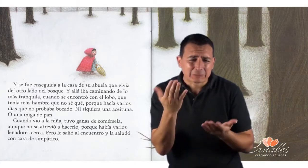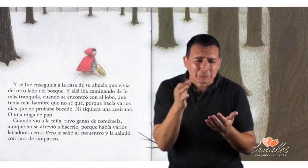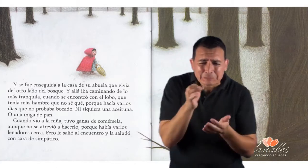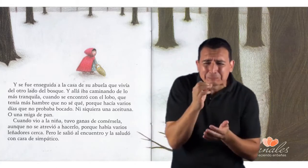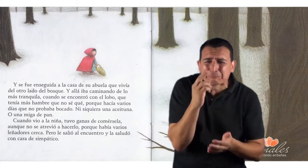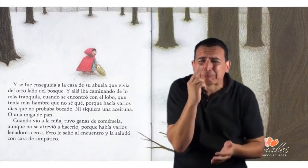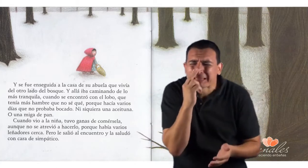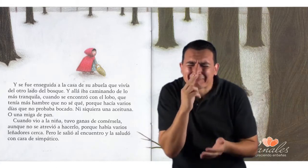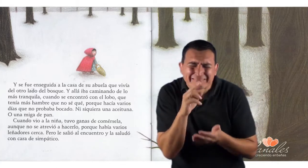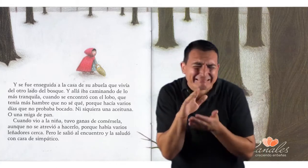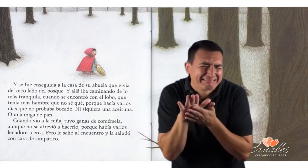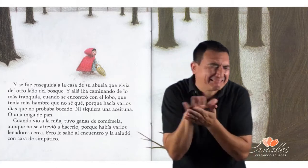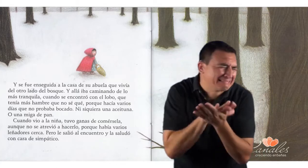una miga de pan.